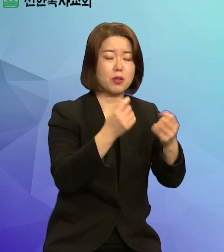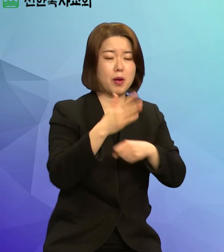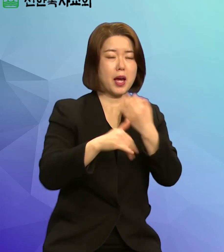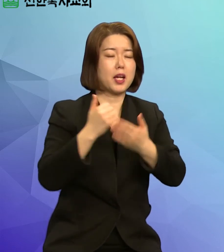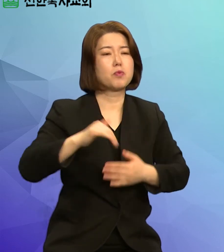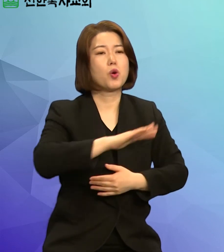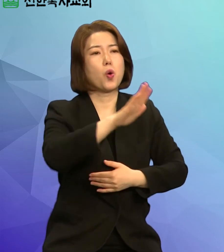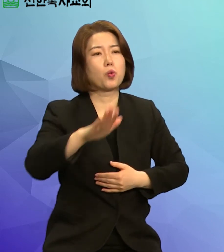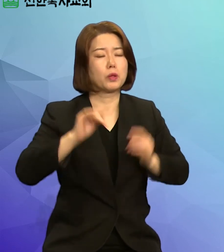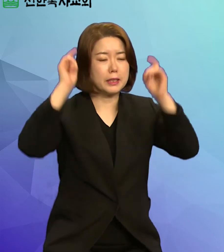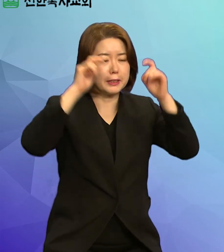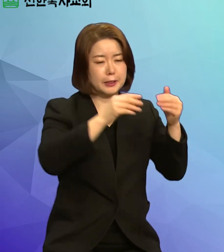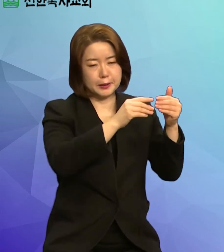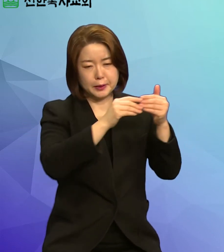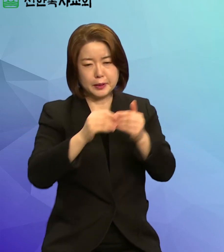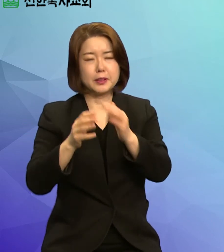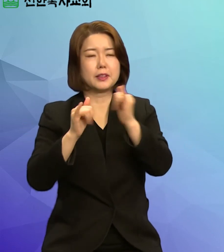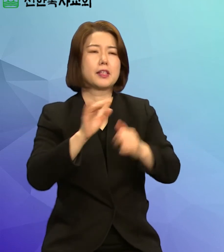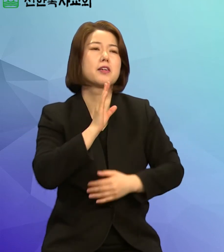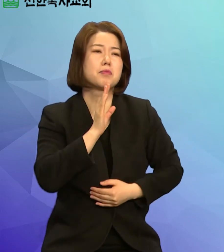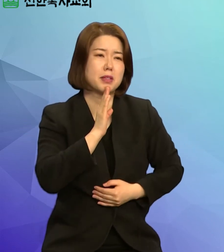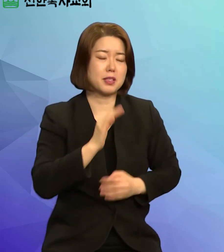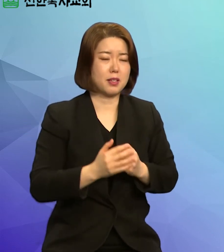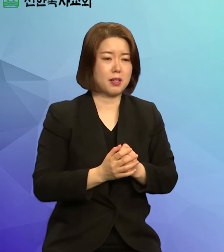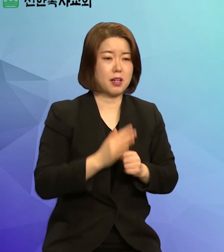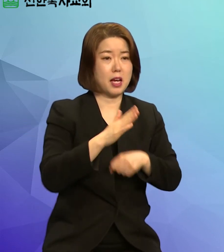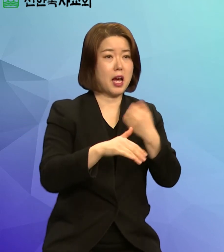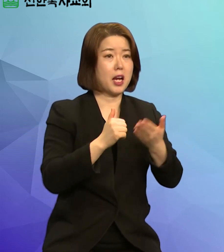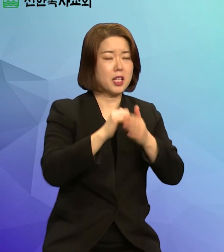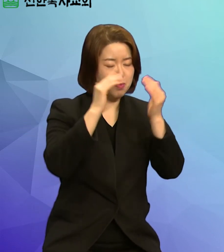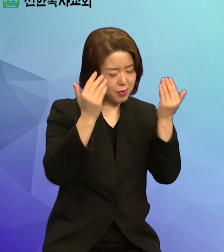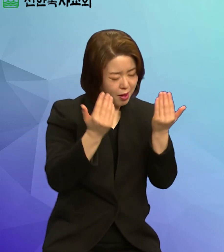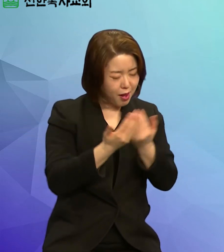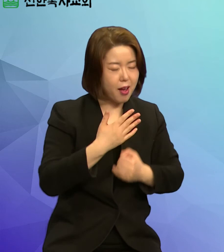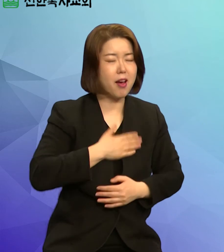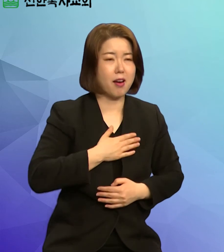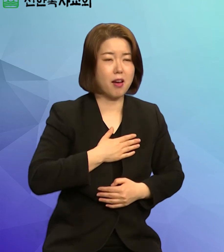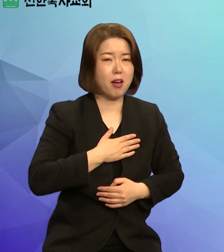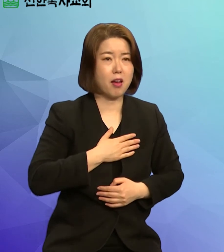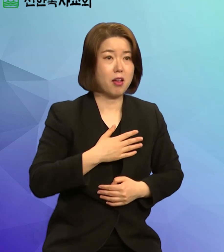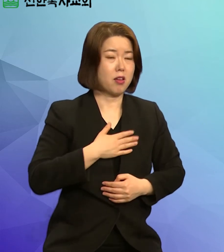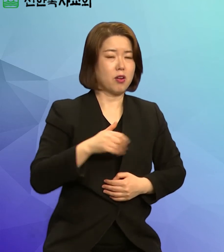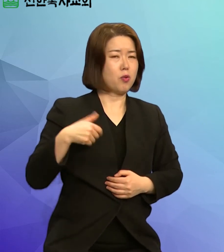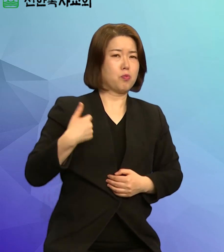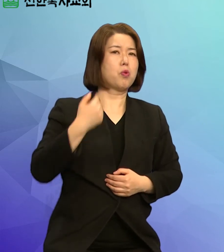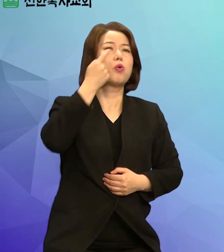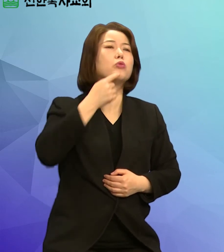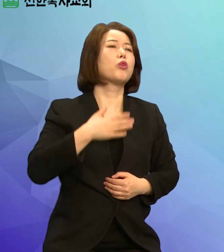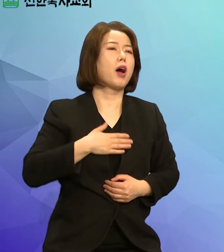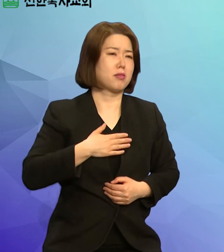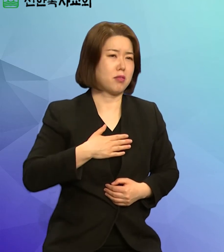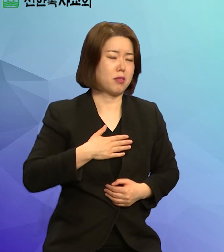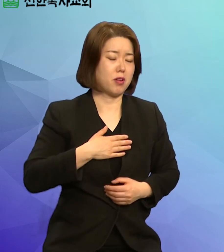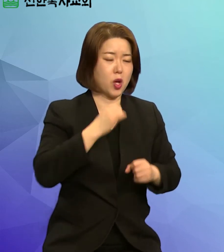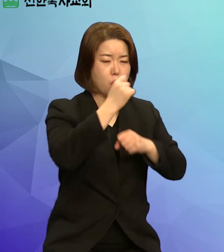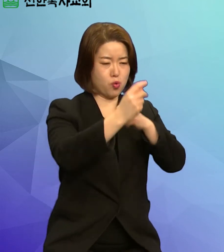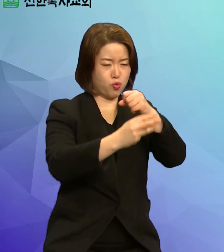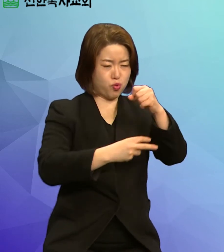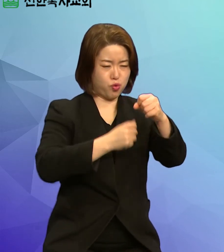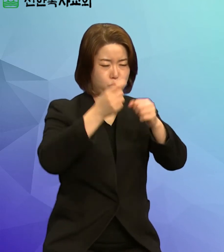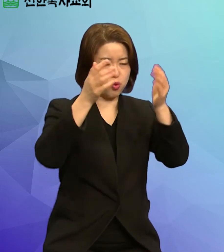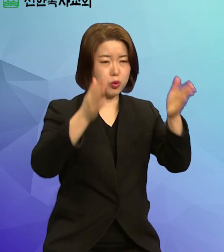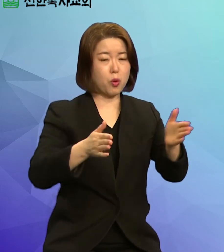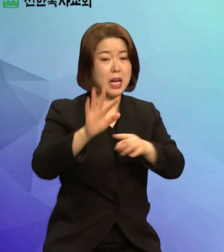저희 목자셨습니다. 하나님은 다 아셨더랬습니다. 모르시는 줄 알았습니다. 몇십 년 동안